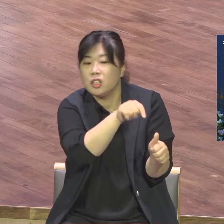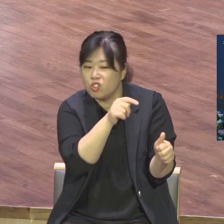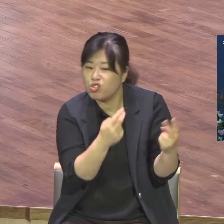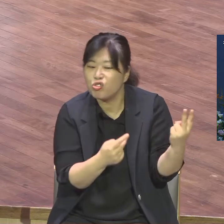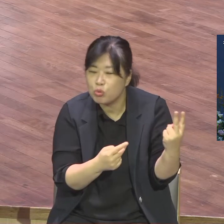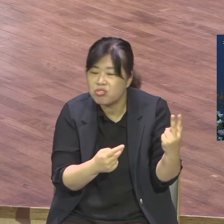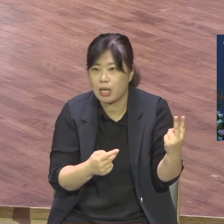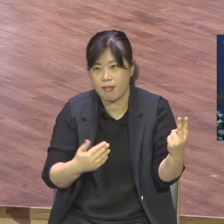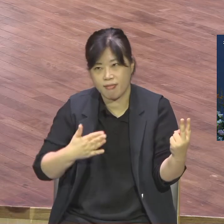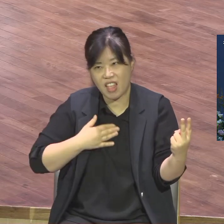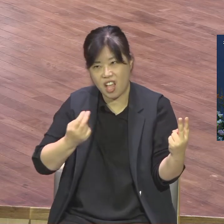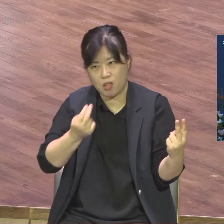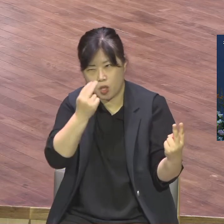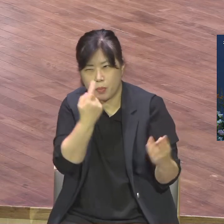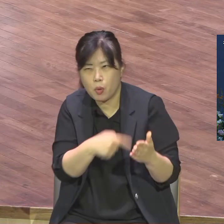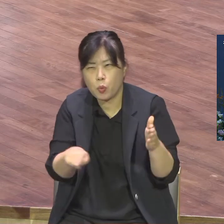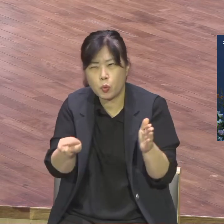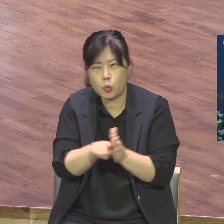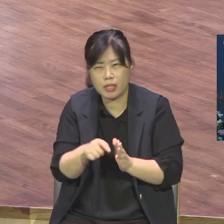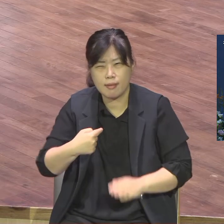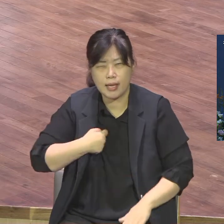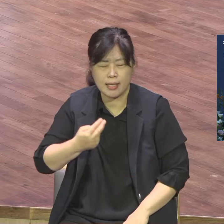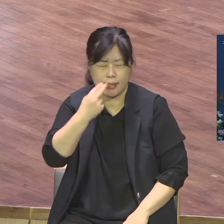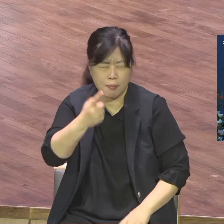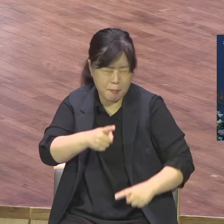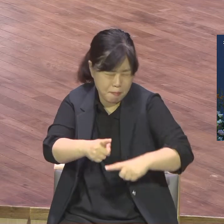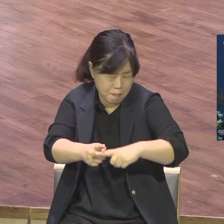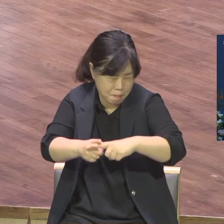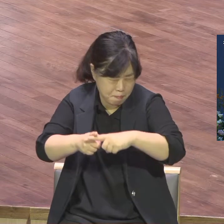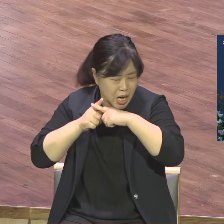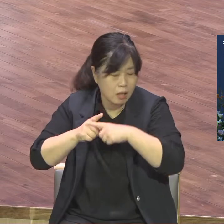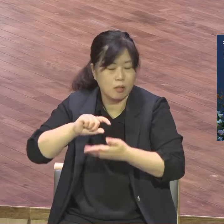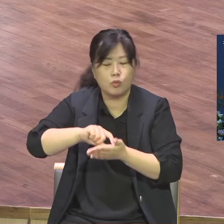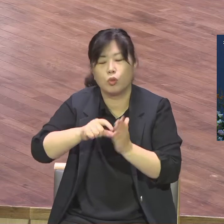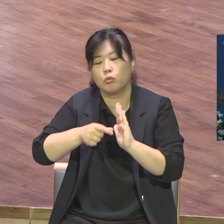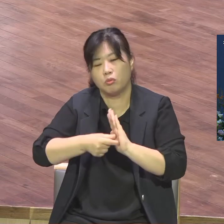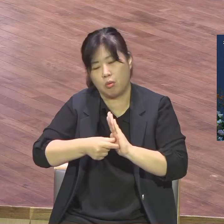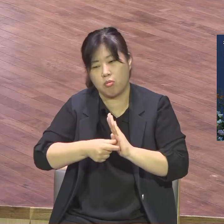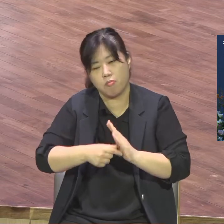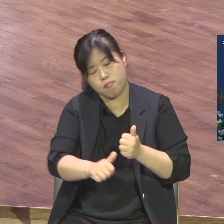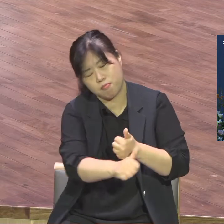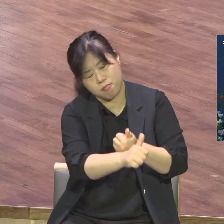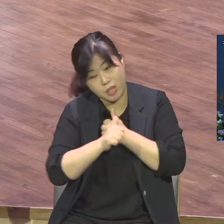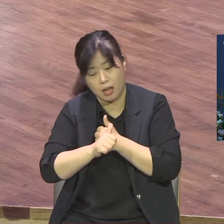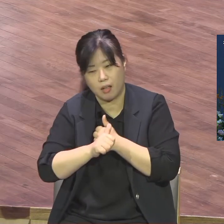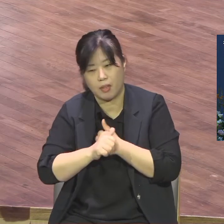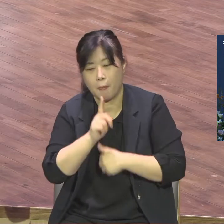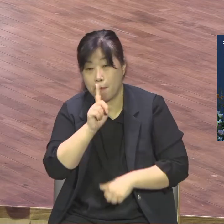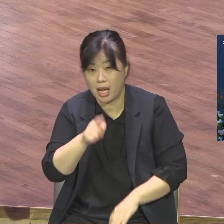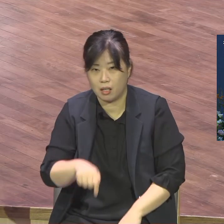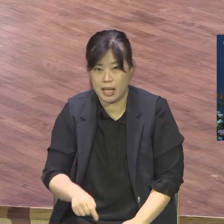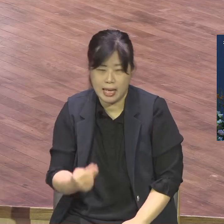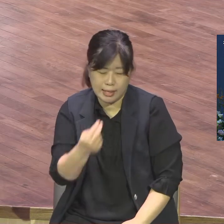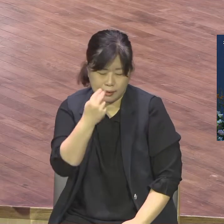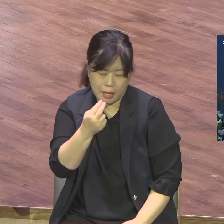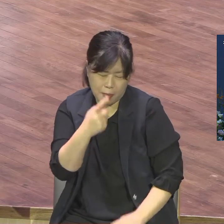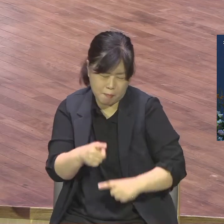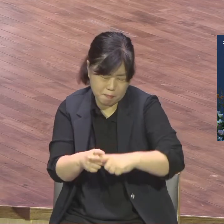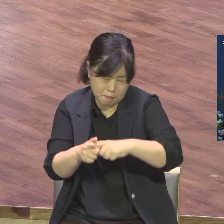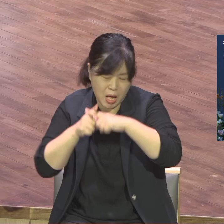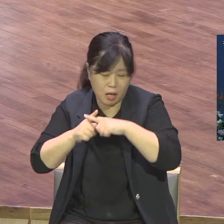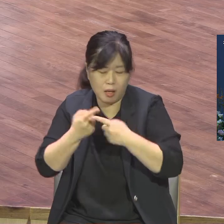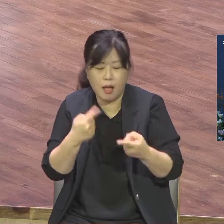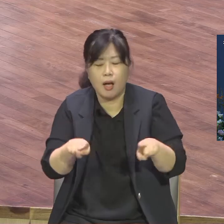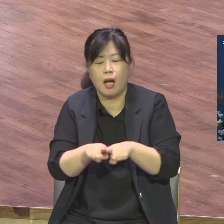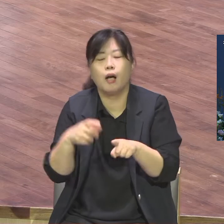자기들의 목이라도 목까지도 내놨다. 한마디로 무슨 말입니까? 생명 건 동역자. 그때는